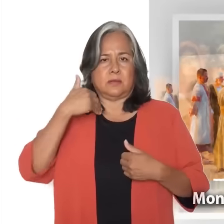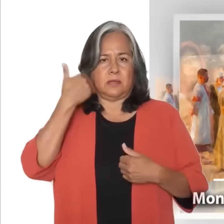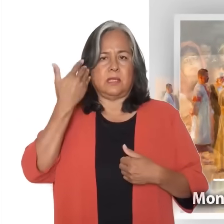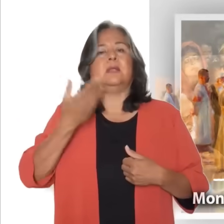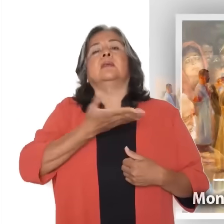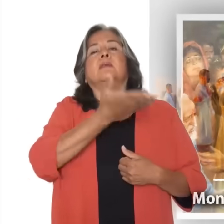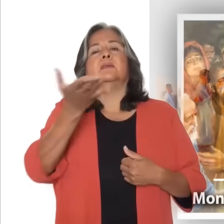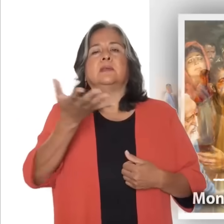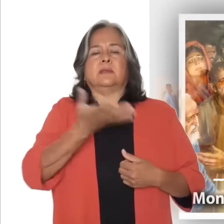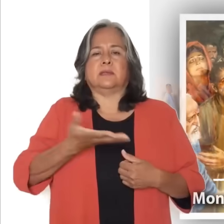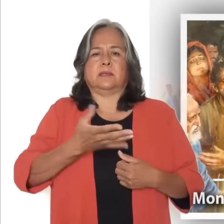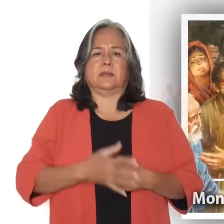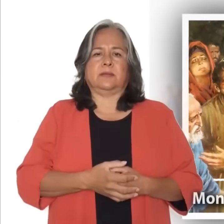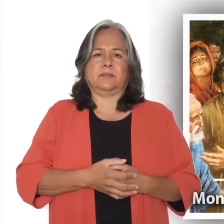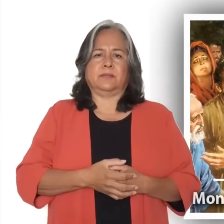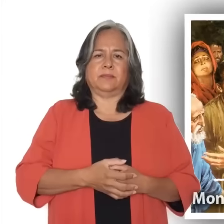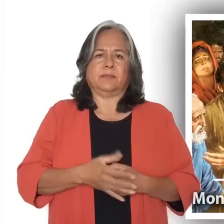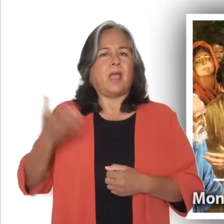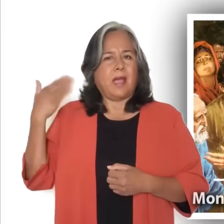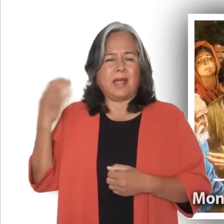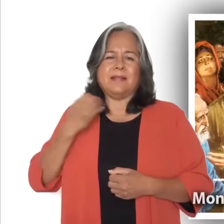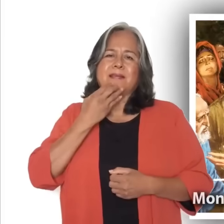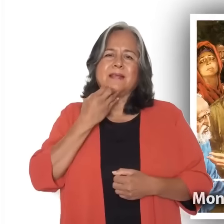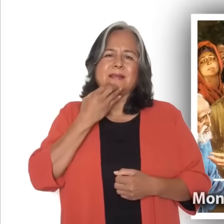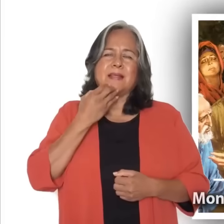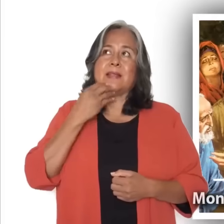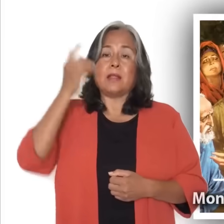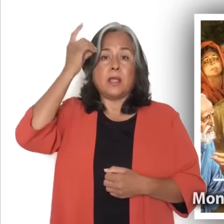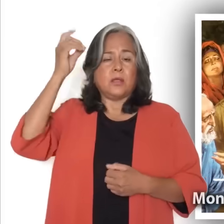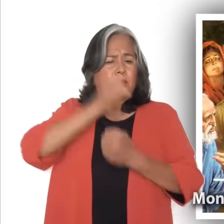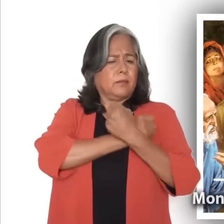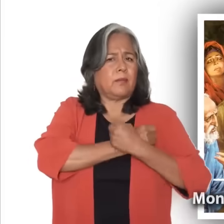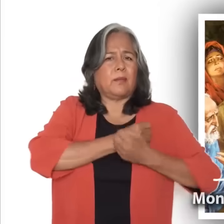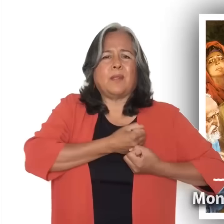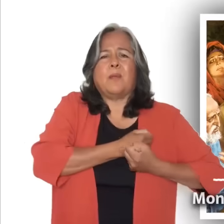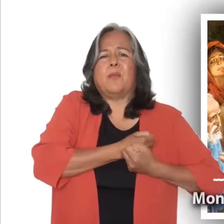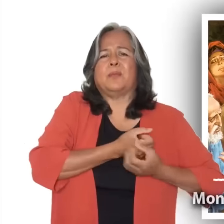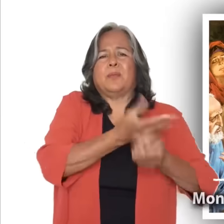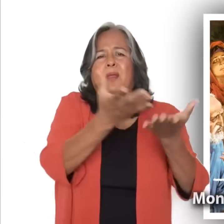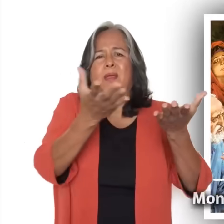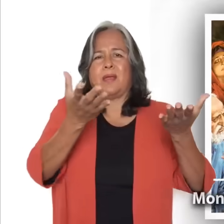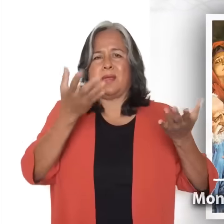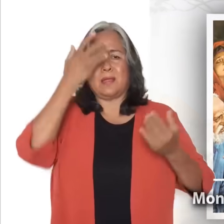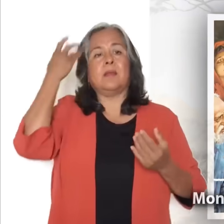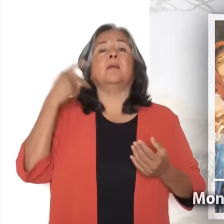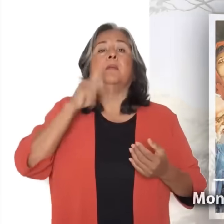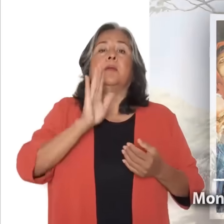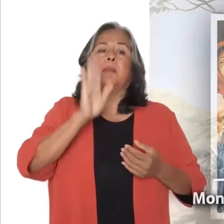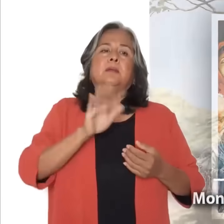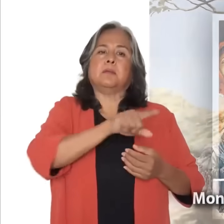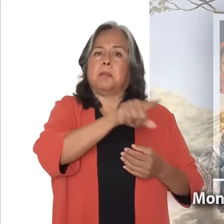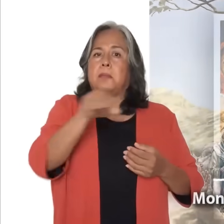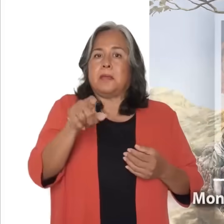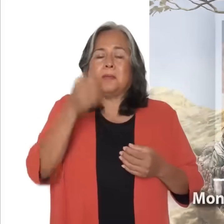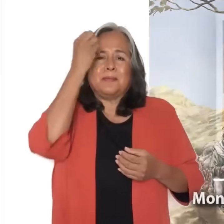en el camino se le ha olvidado lo más importante que es el amor que le ha tenido Dios y por medio de Oseas le